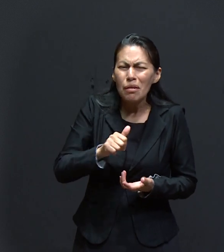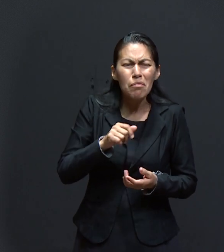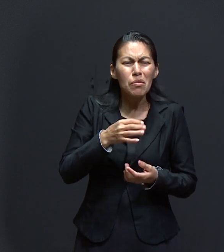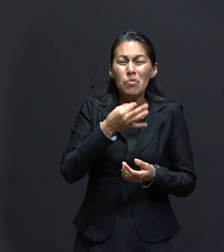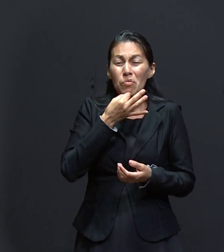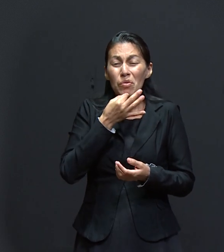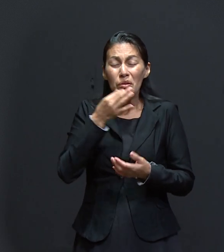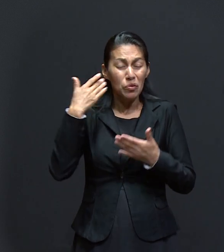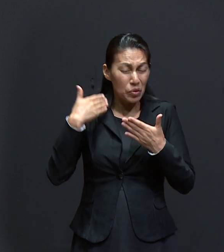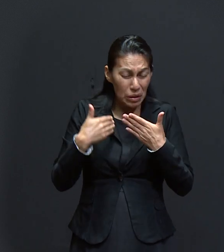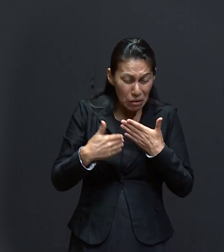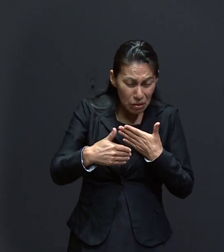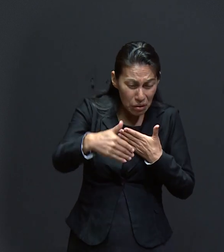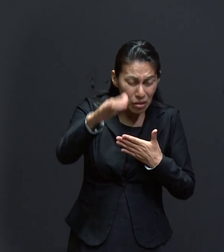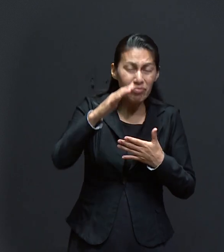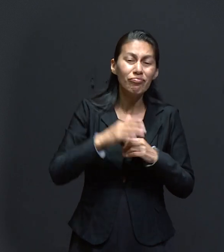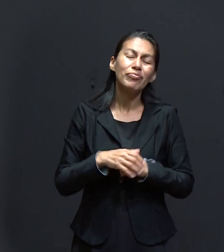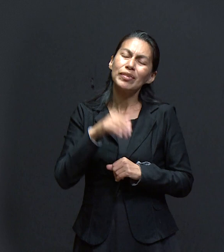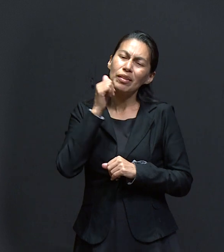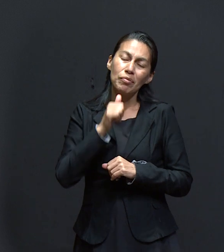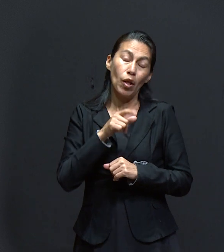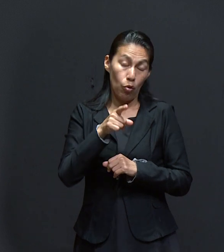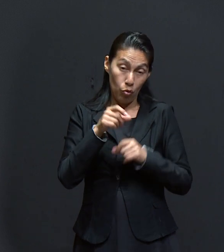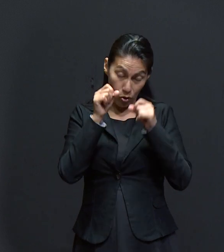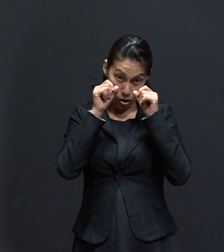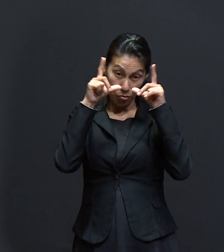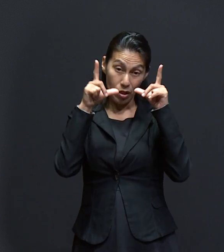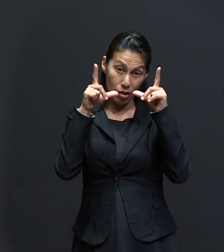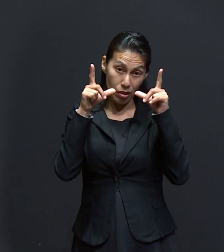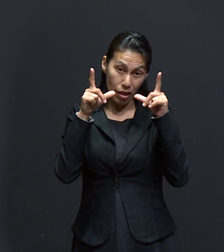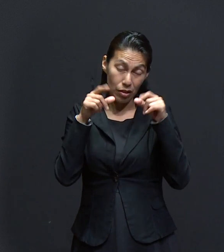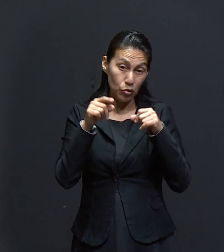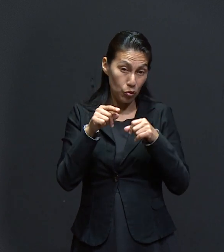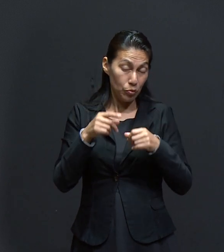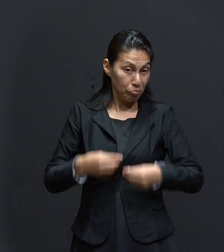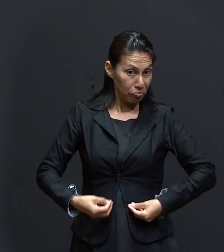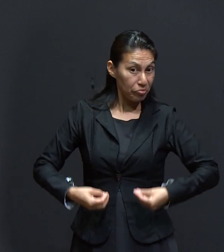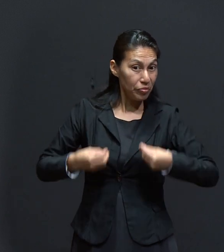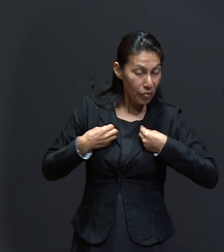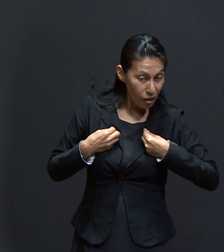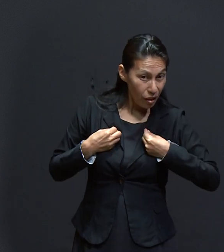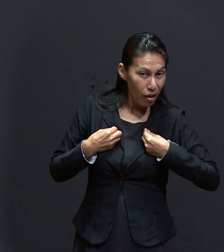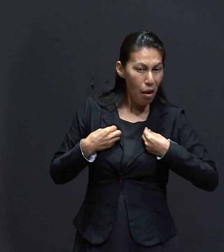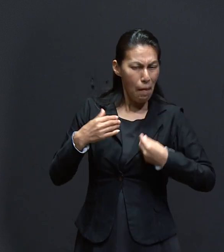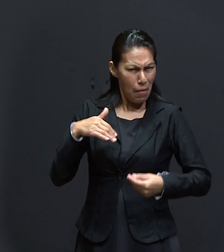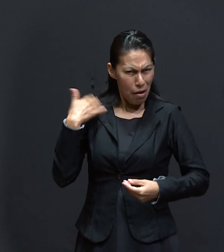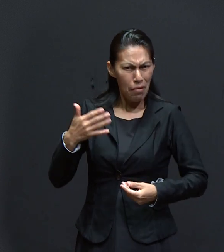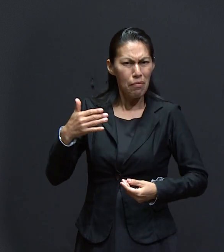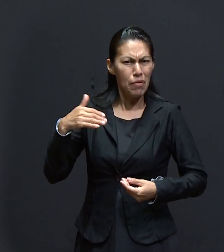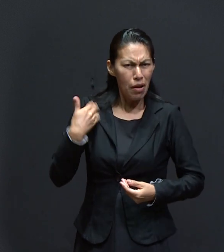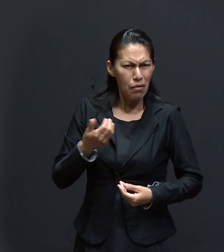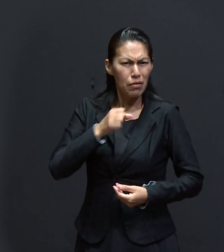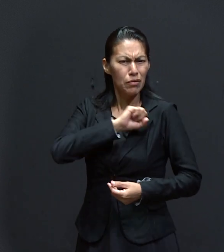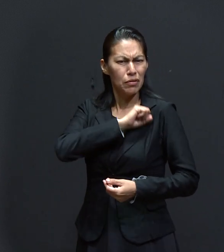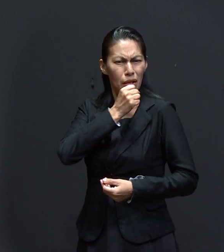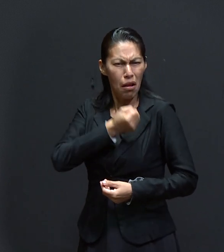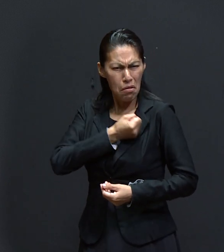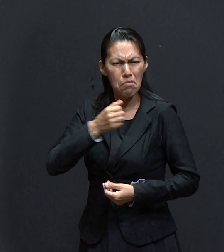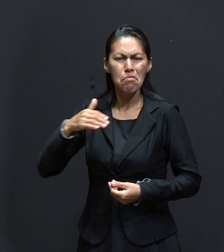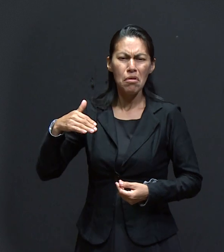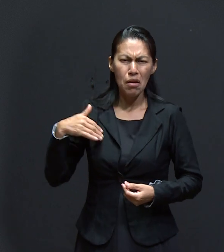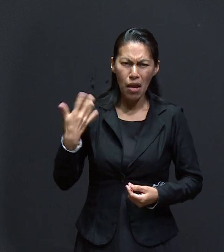diariamente en una lista en cada instante si tienes si puedes despertar si tener un día más es un milagro